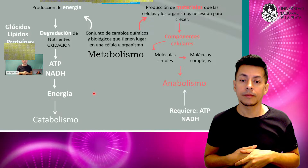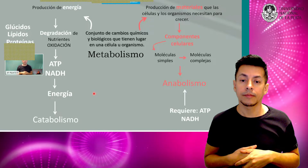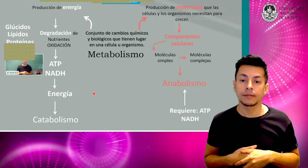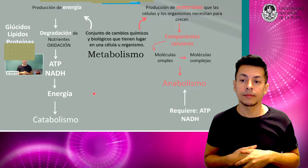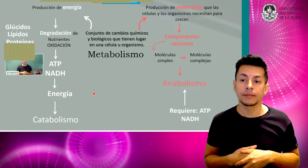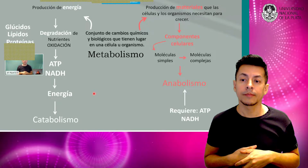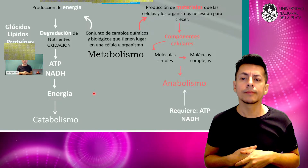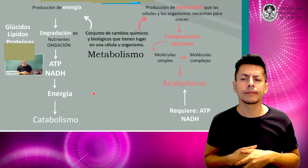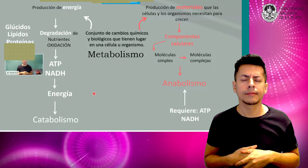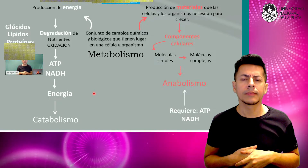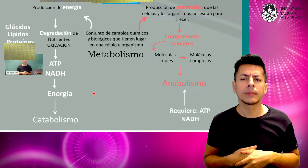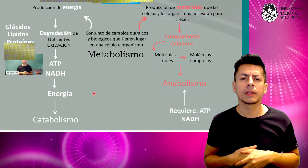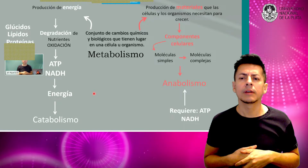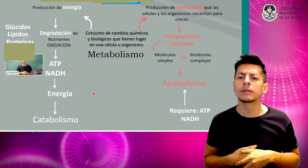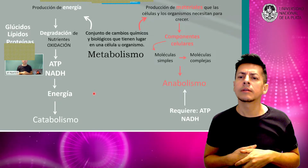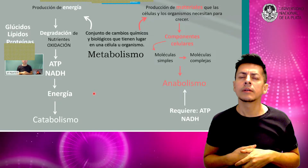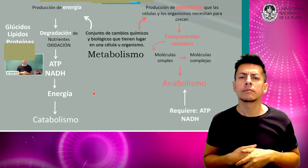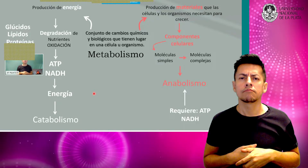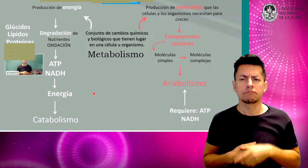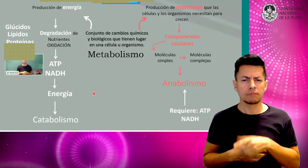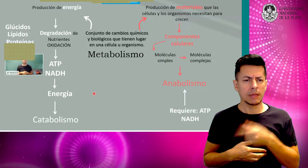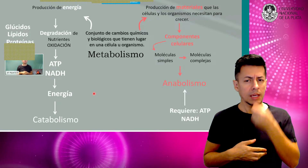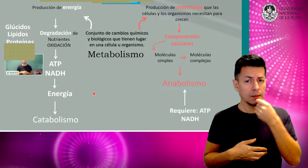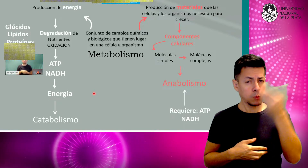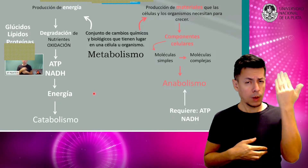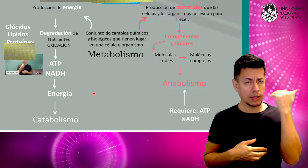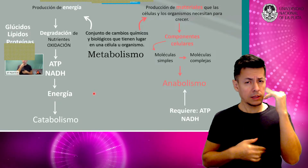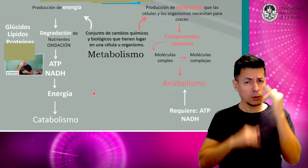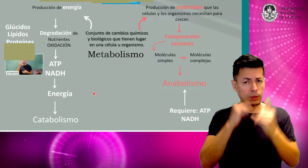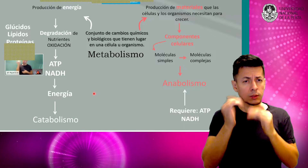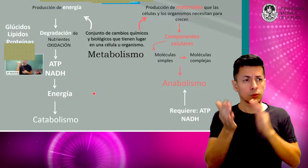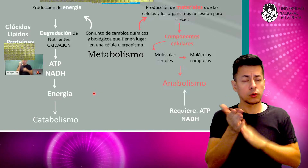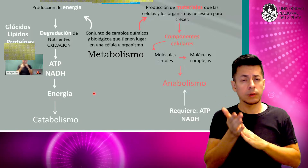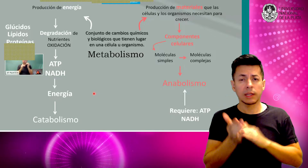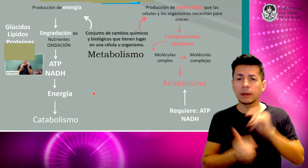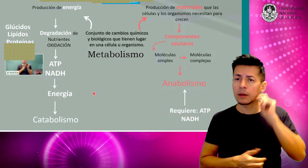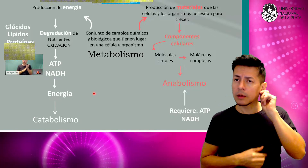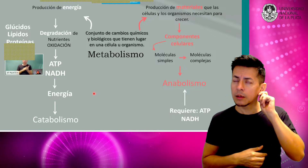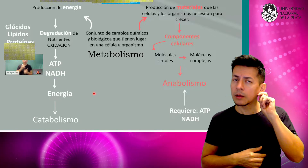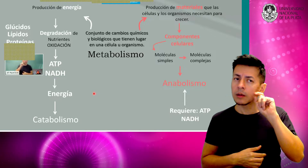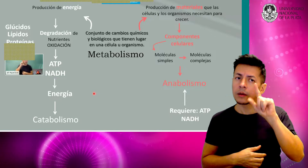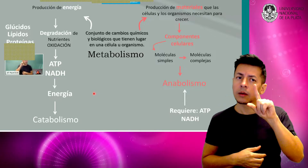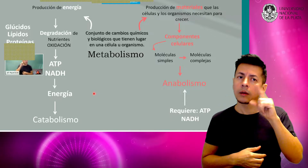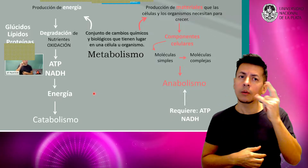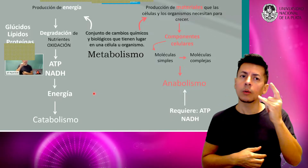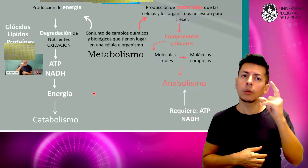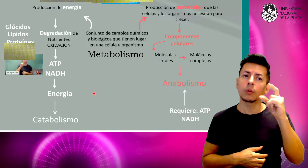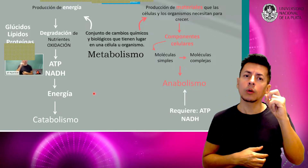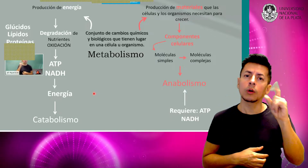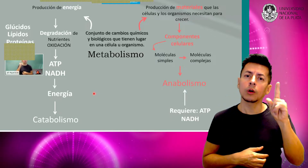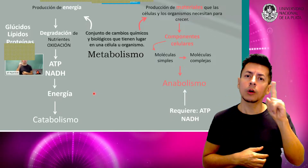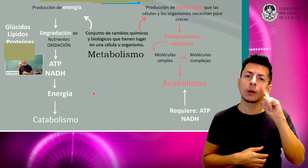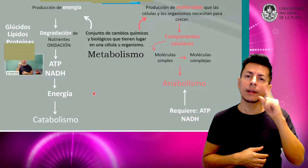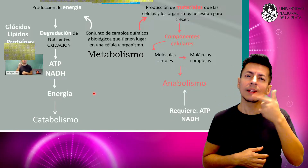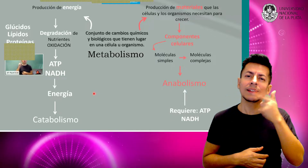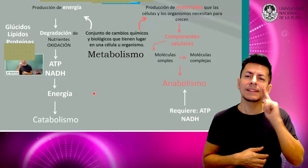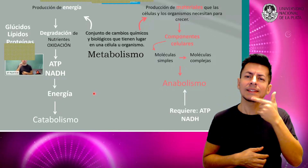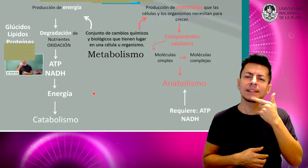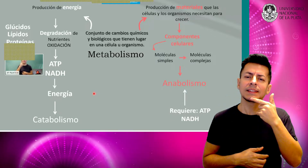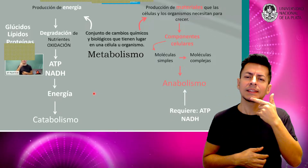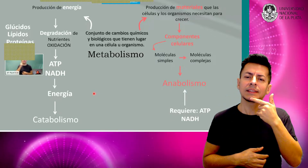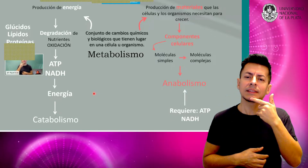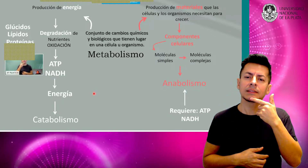Ahora, la glucólisis que vimos en el ejemplo anterior, ¿a qué parte del metabolismo creen que pertenece?